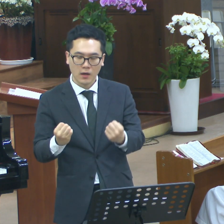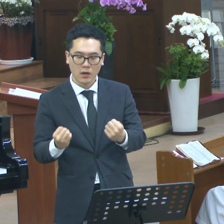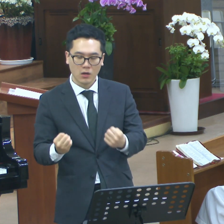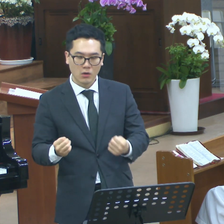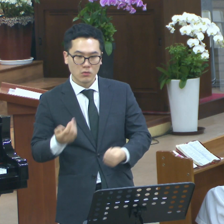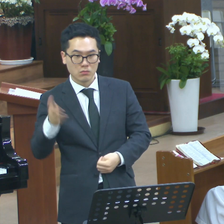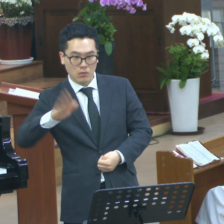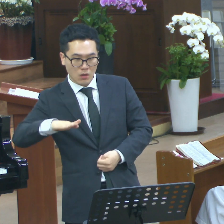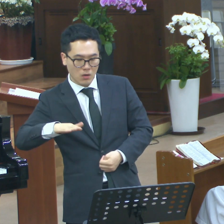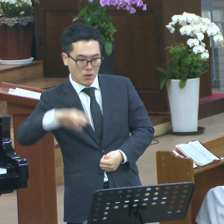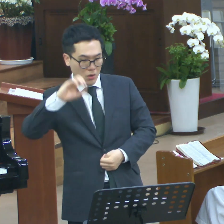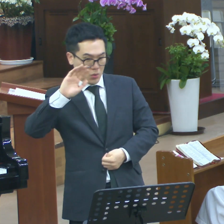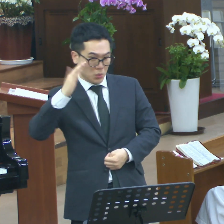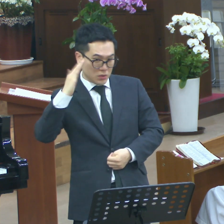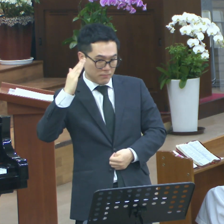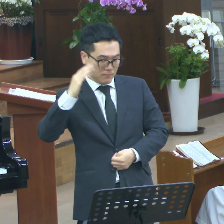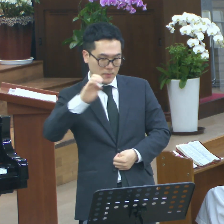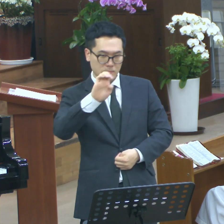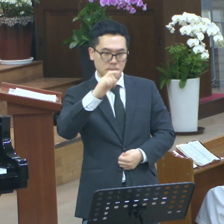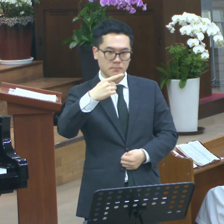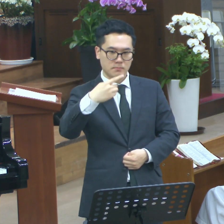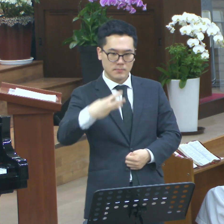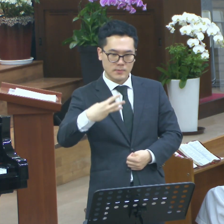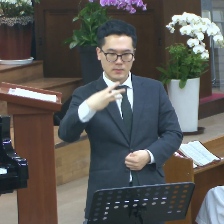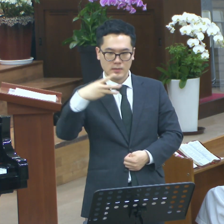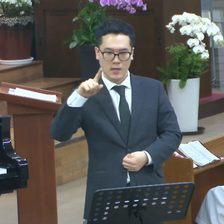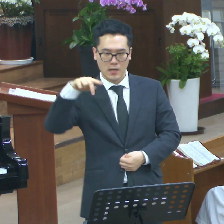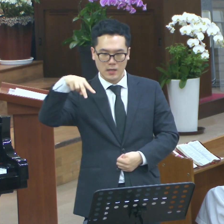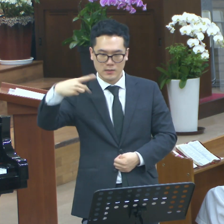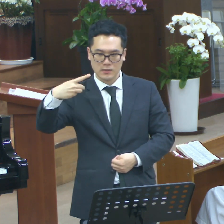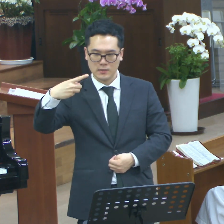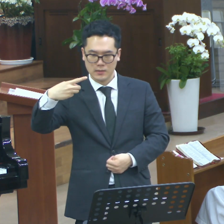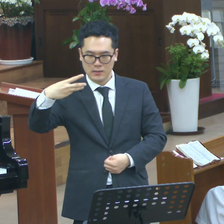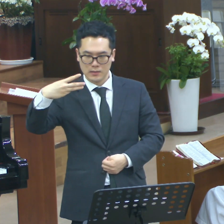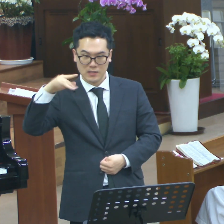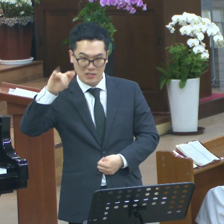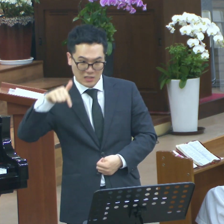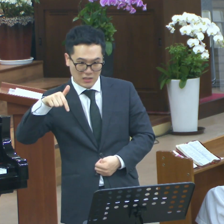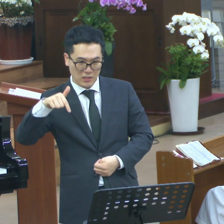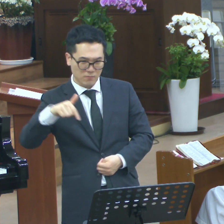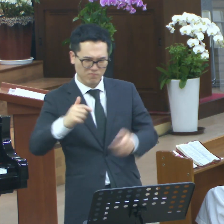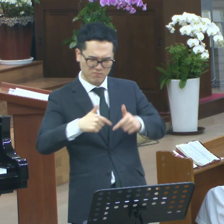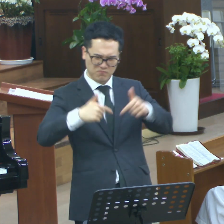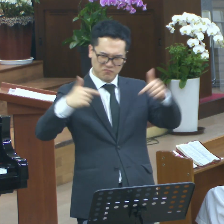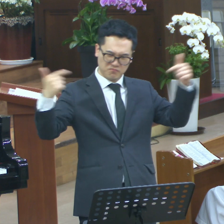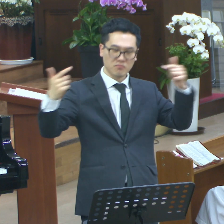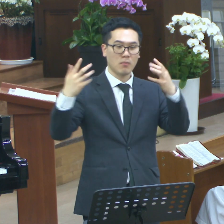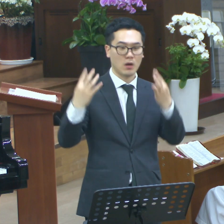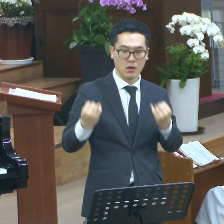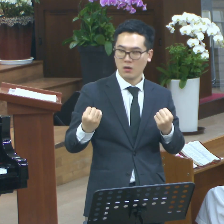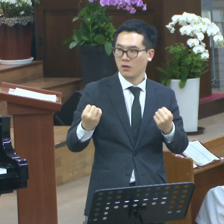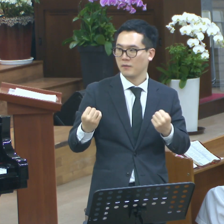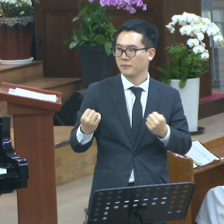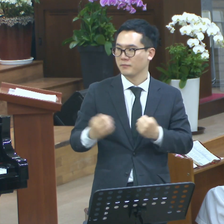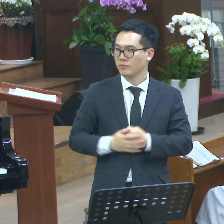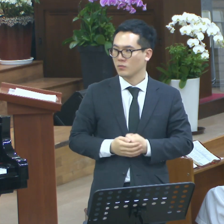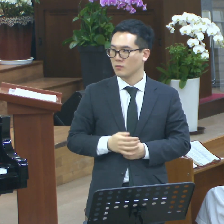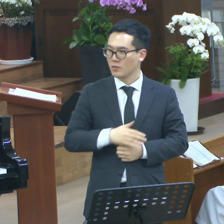이게 천일염 가운데 소금을 쓰면 우리나라 대부분의 염전에서 소금